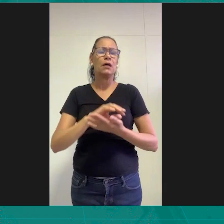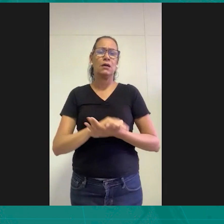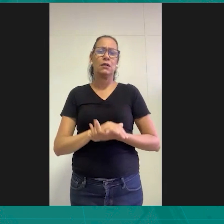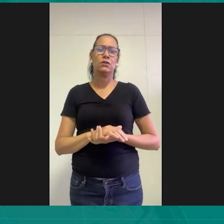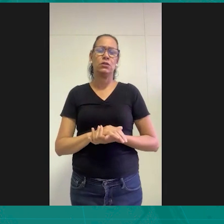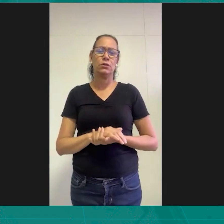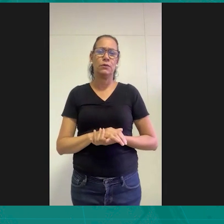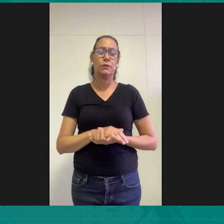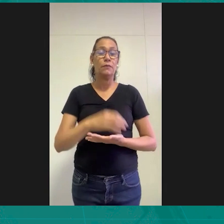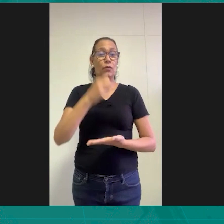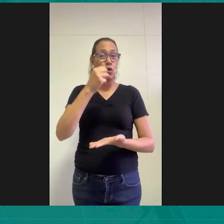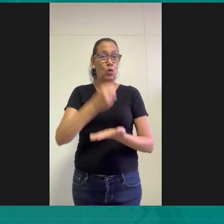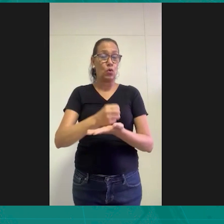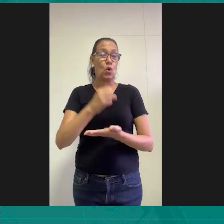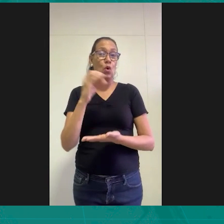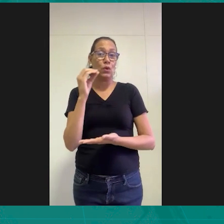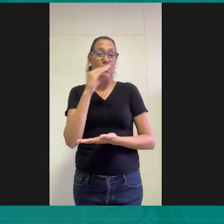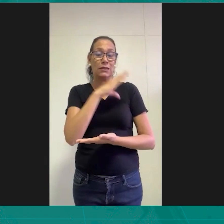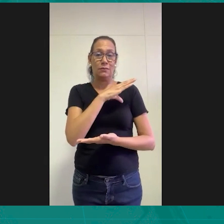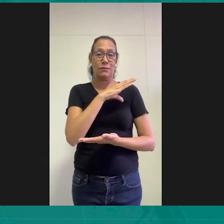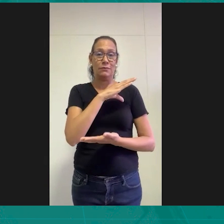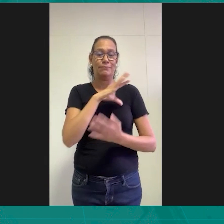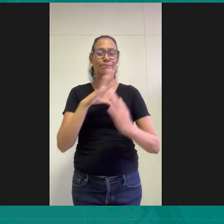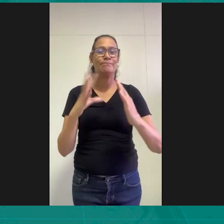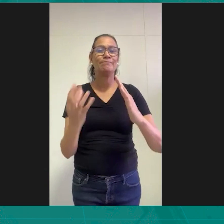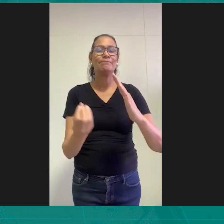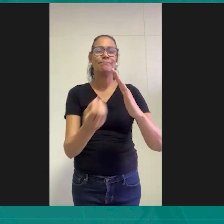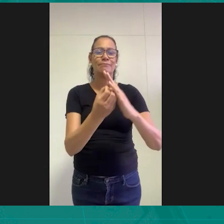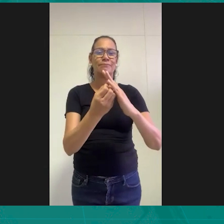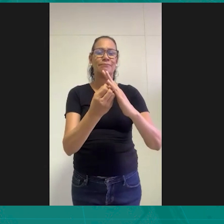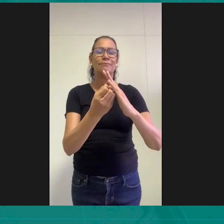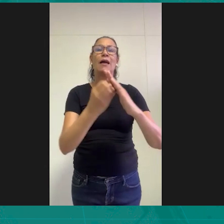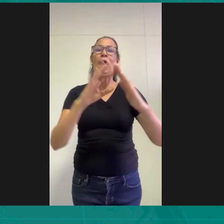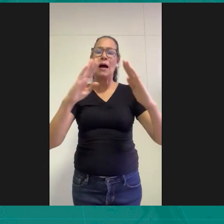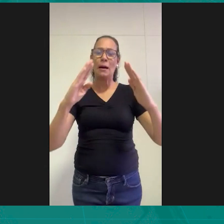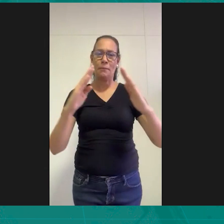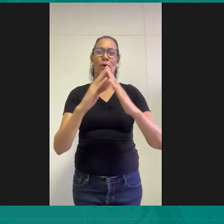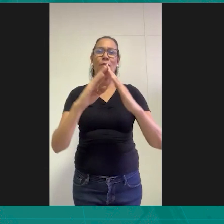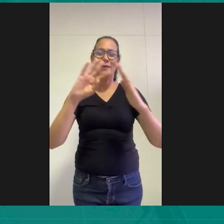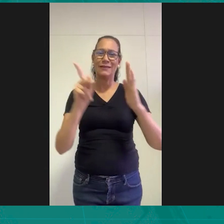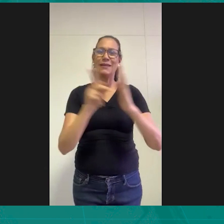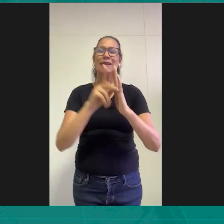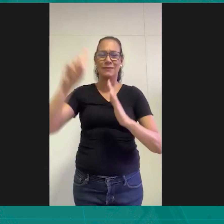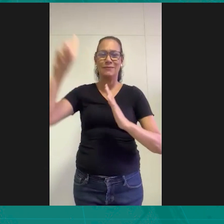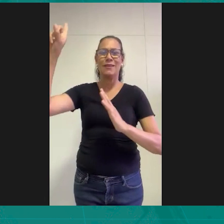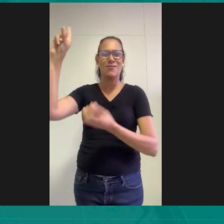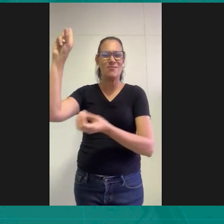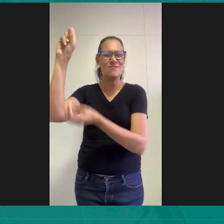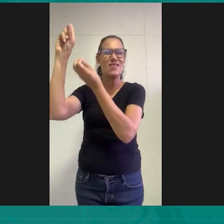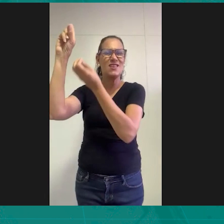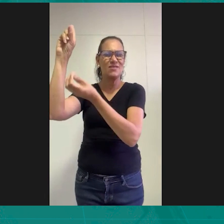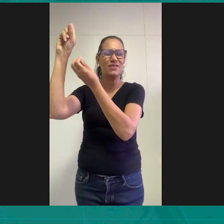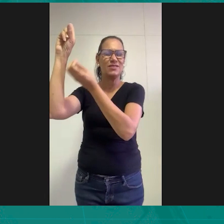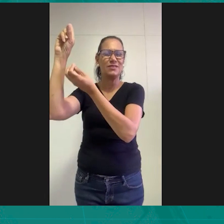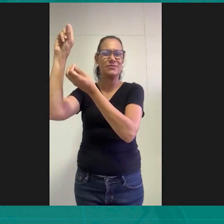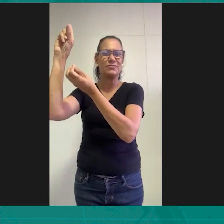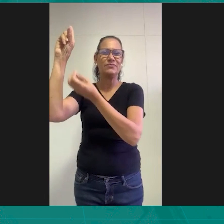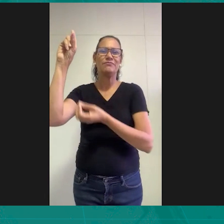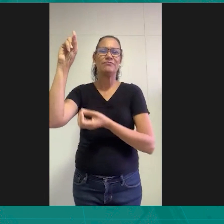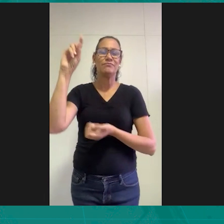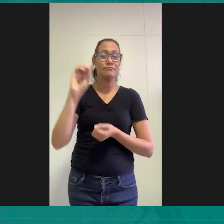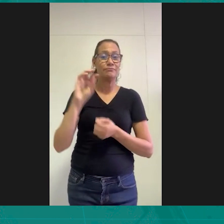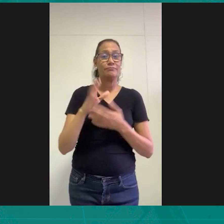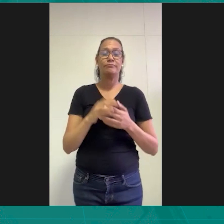a igreja do Deus vivo. É a igreja do Deus vivo. Não